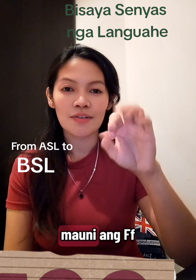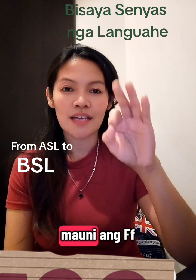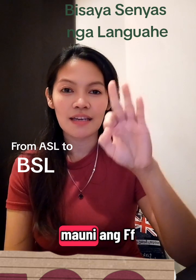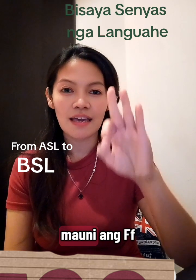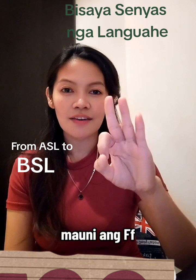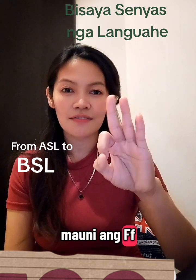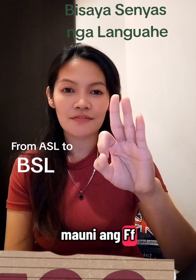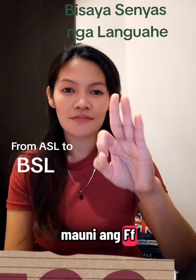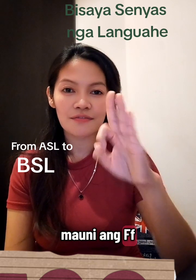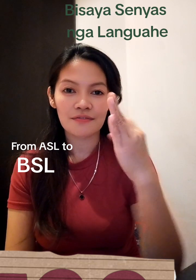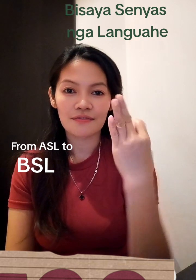ni ang